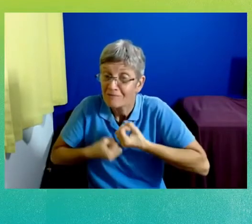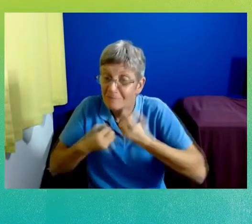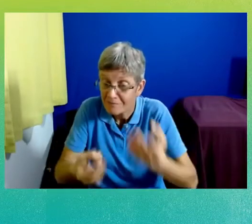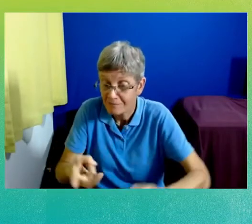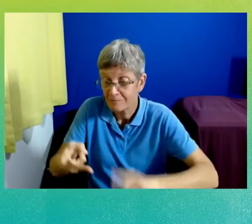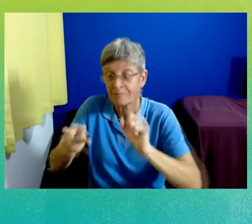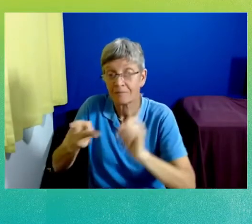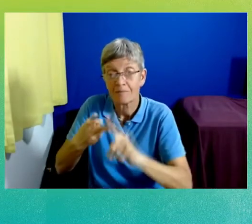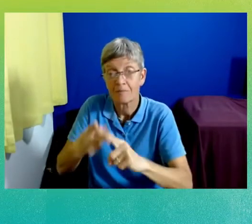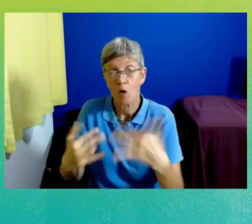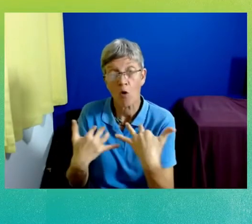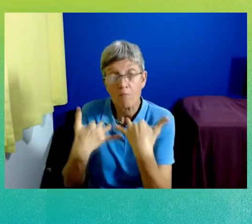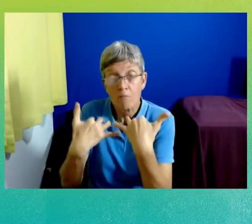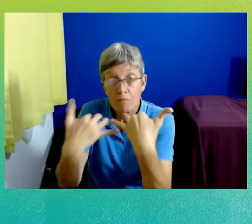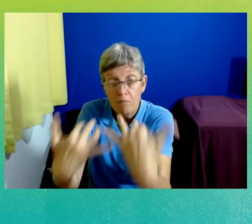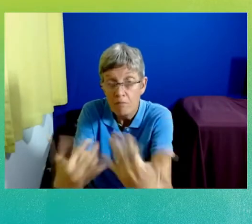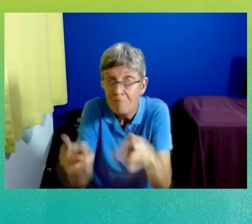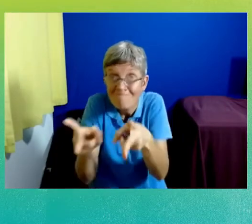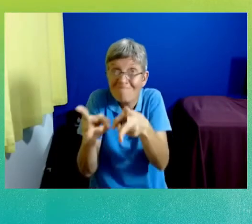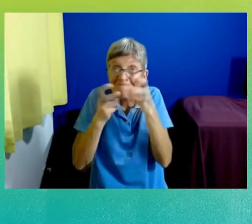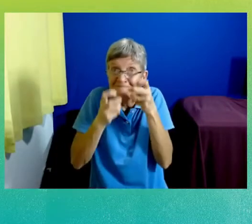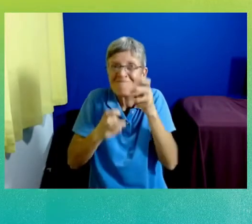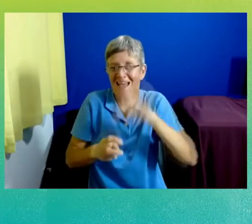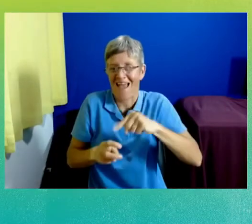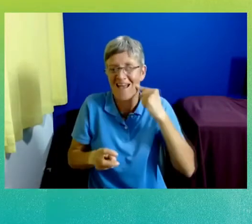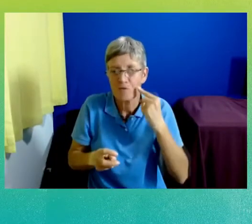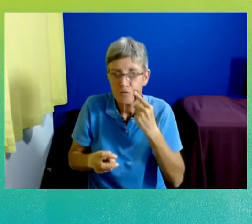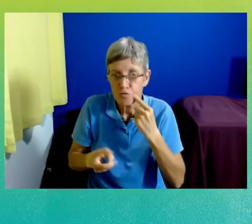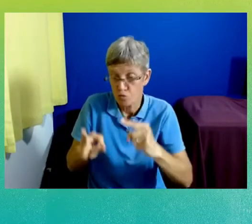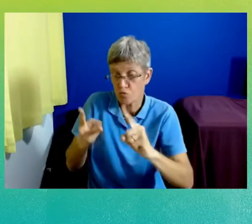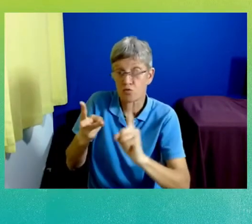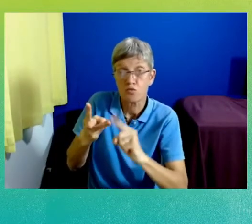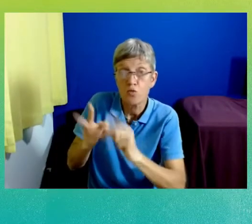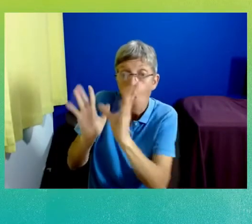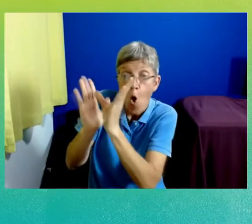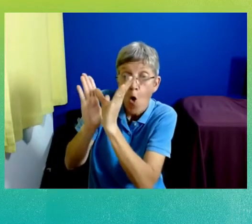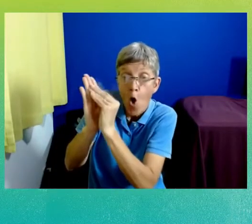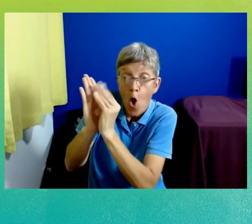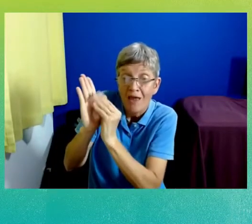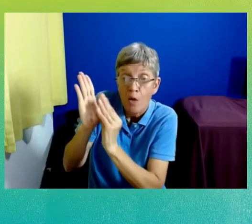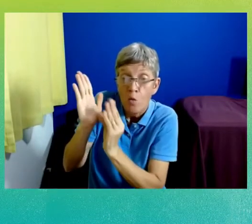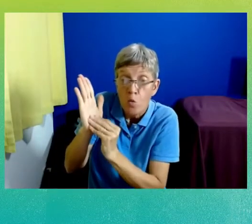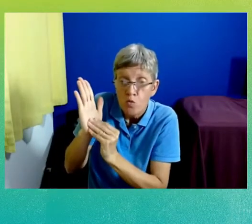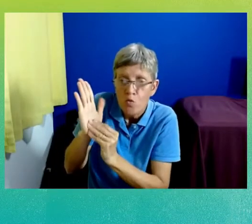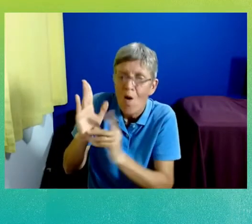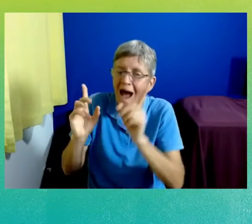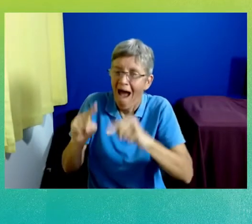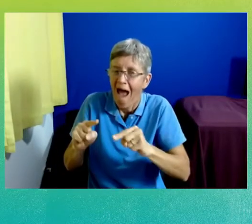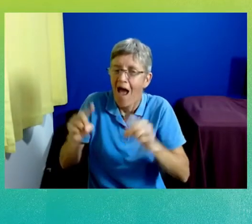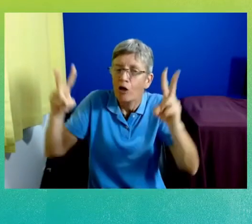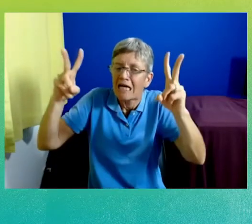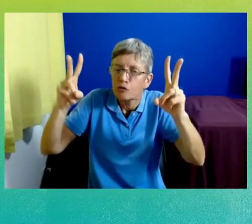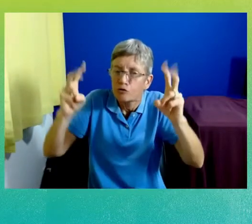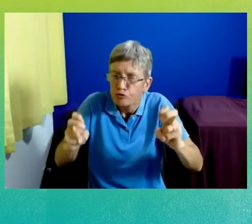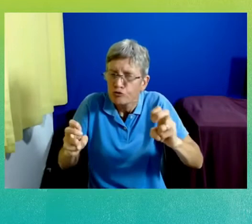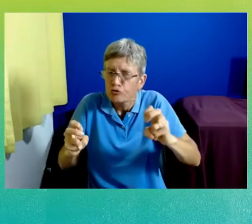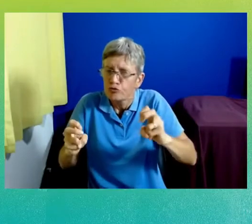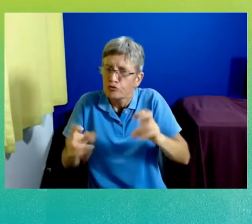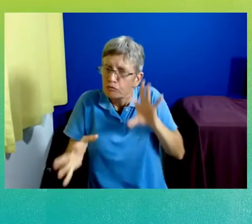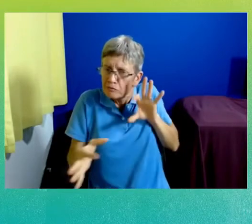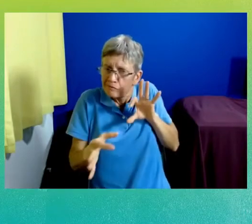Quem foram as pessoas surdas que produziram para esse público também surdo esse